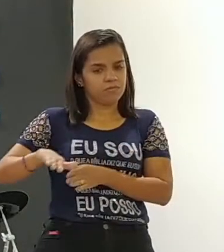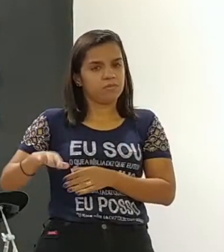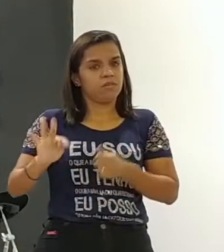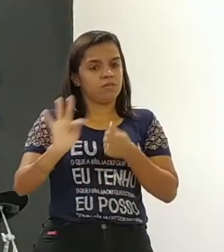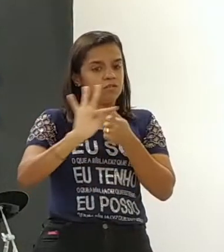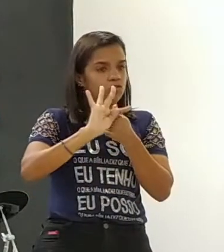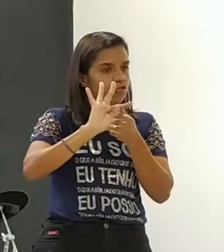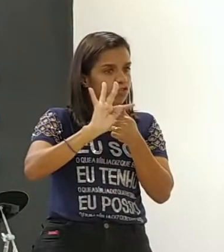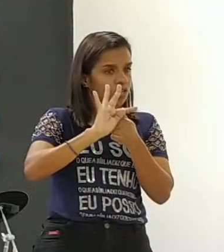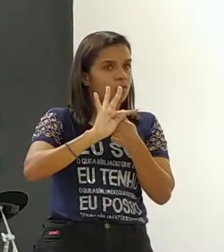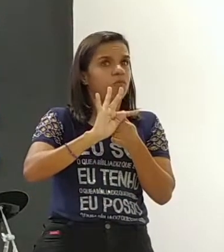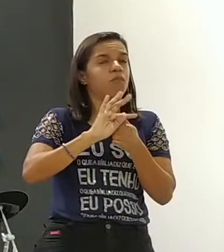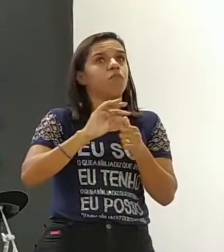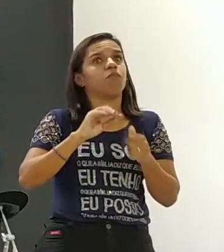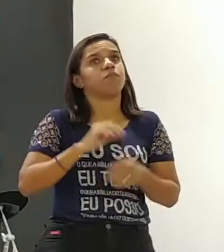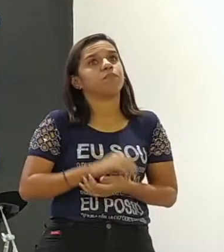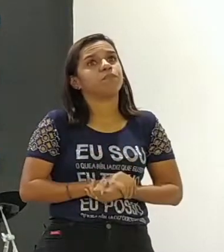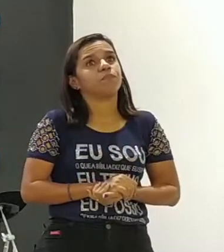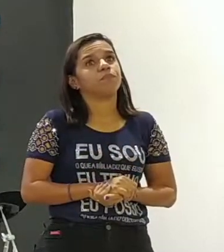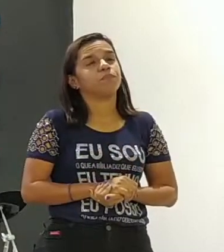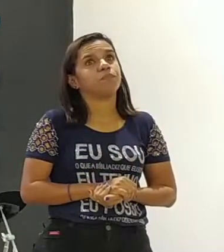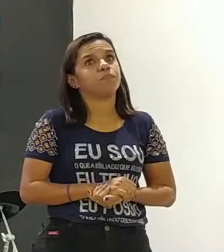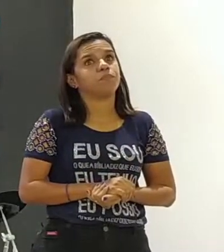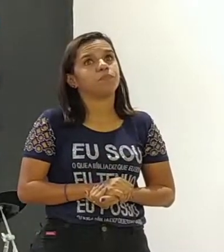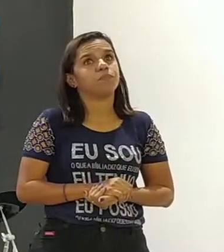capítulo 1, versículo 2.